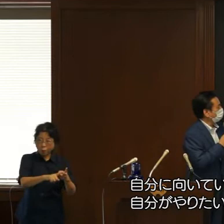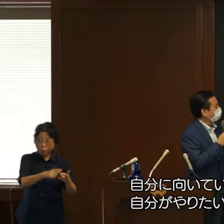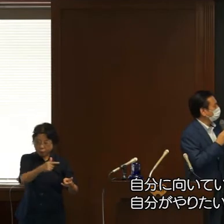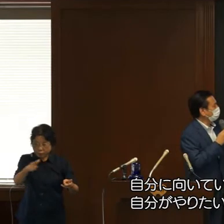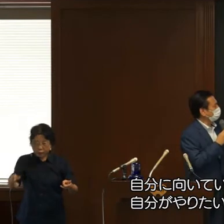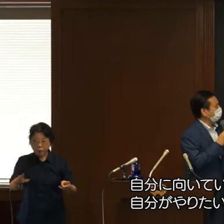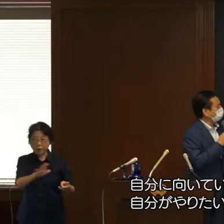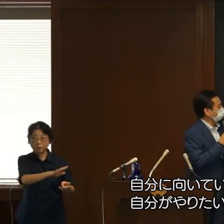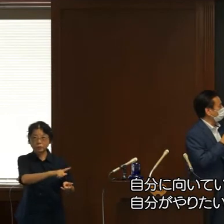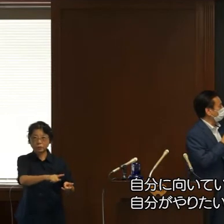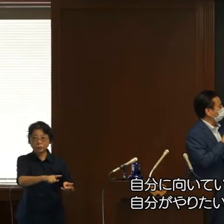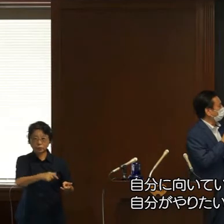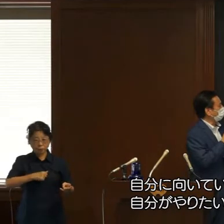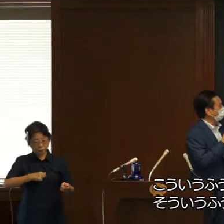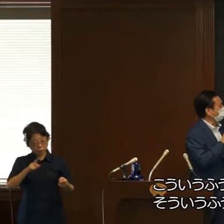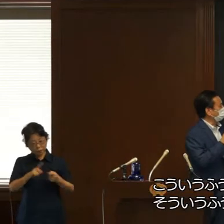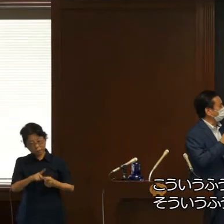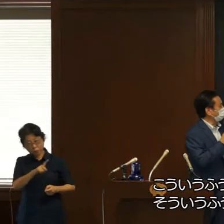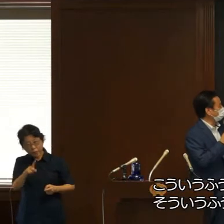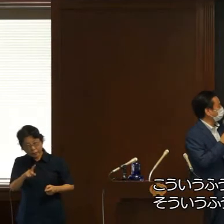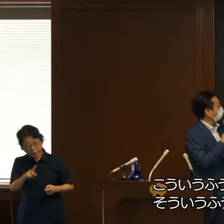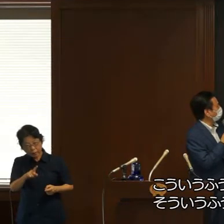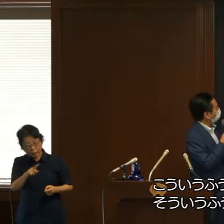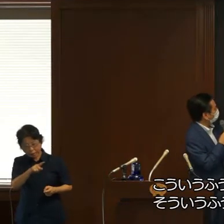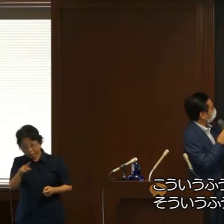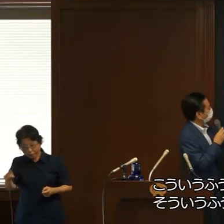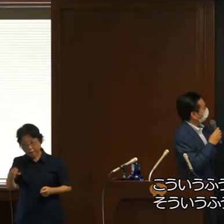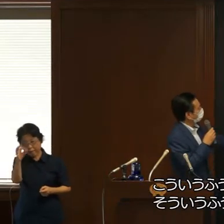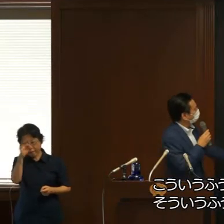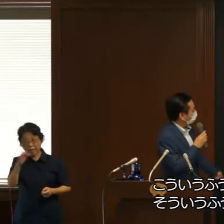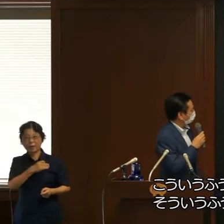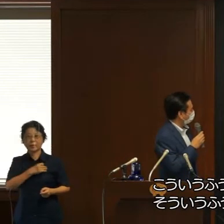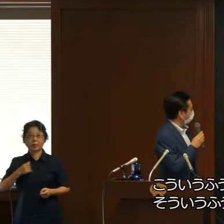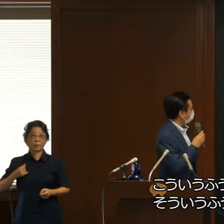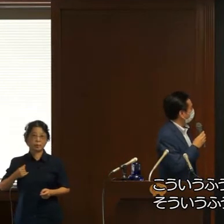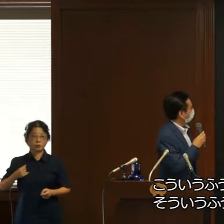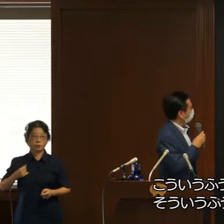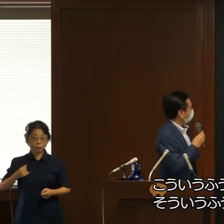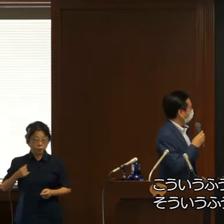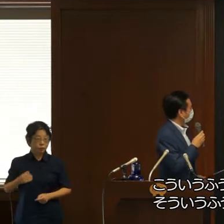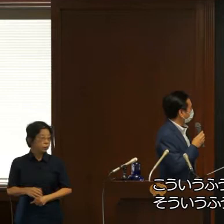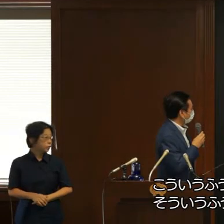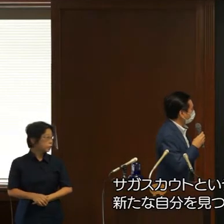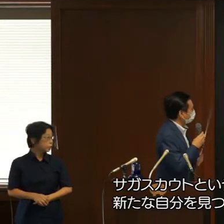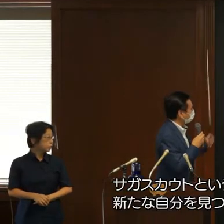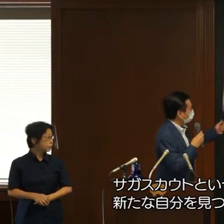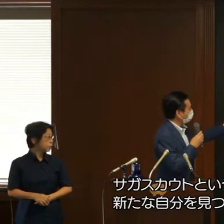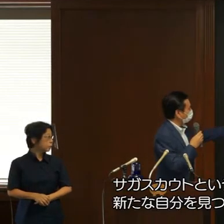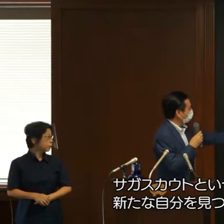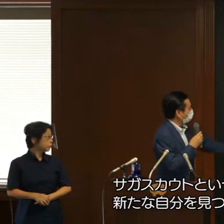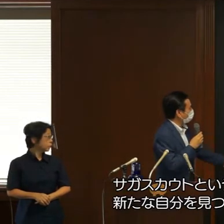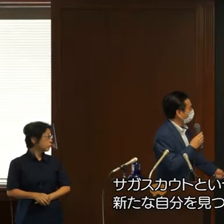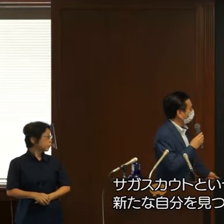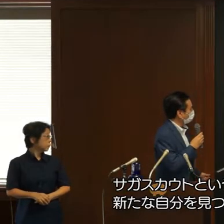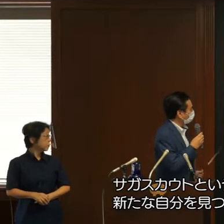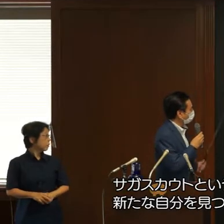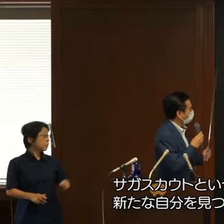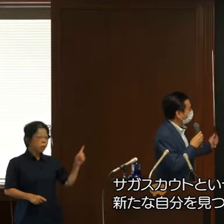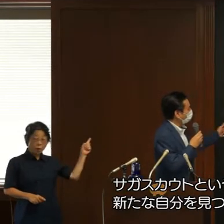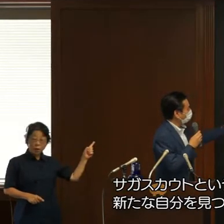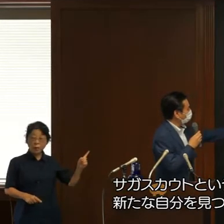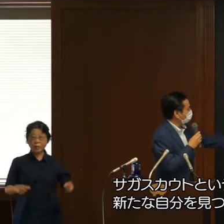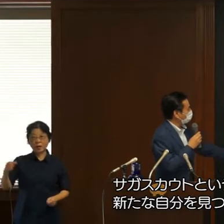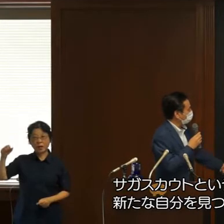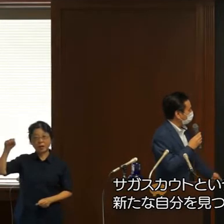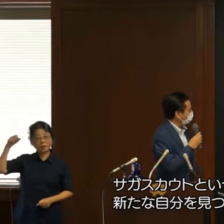で自分がやりたいスポーツであればこういうふうに頑張ろうねとか、まあ、そういうような形で、これサガスカウトというこの